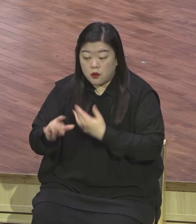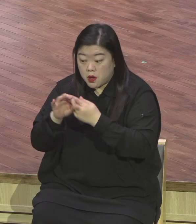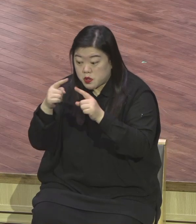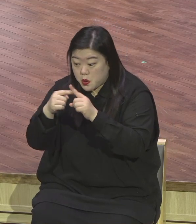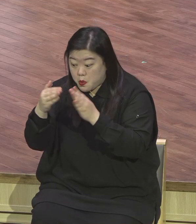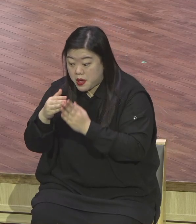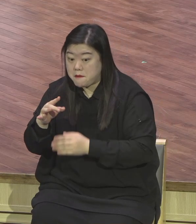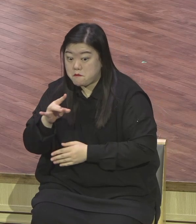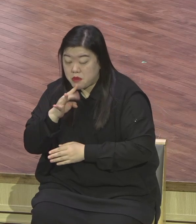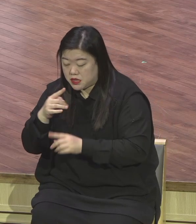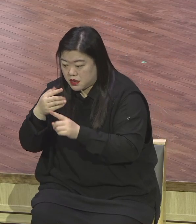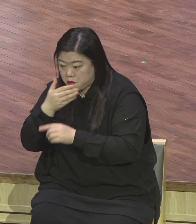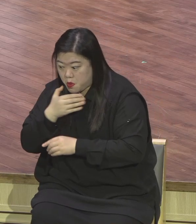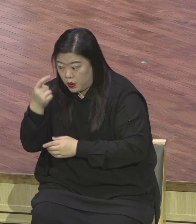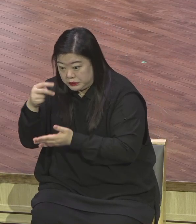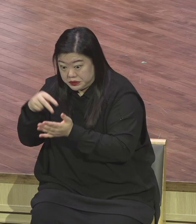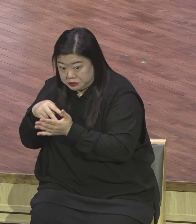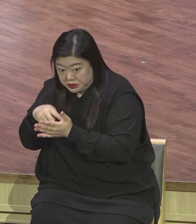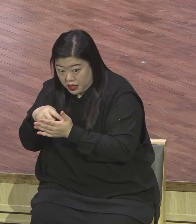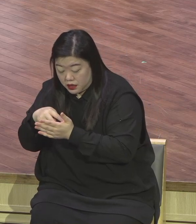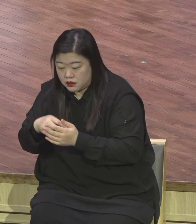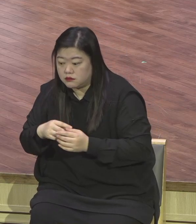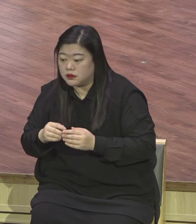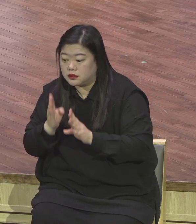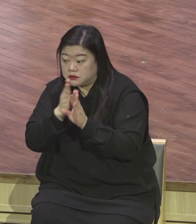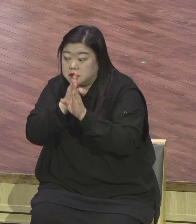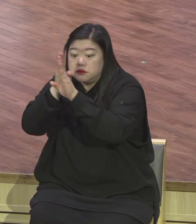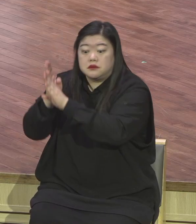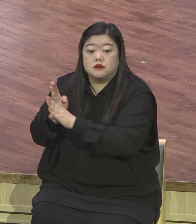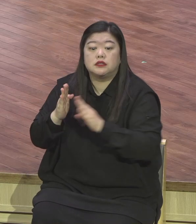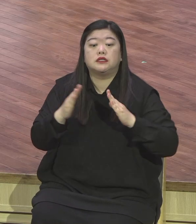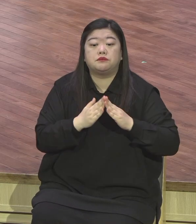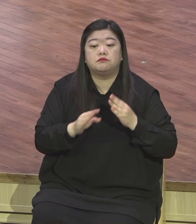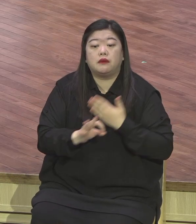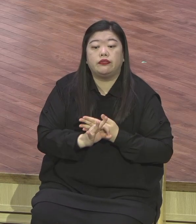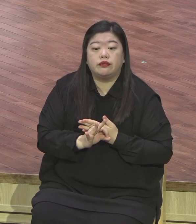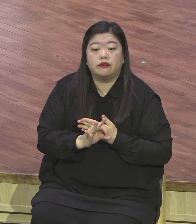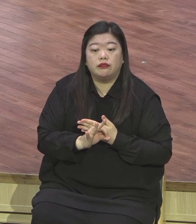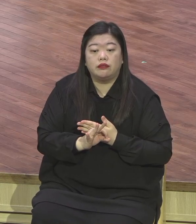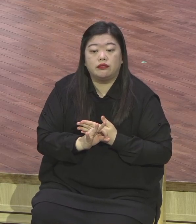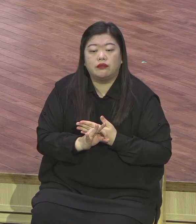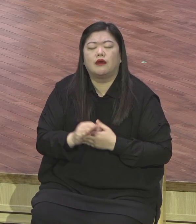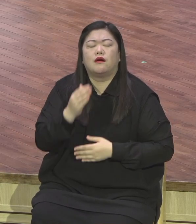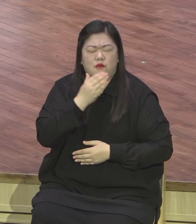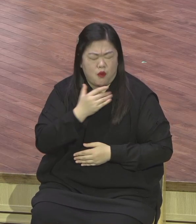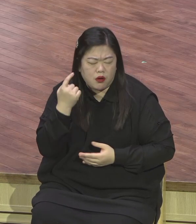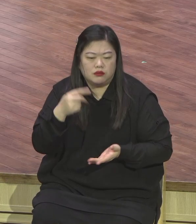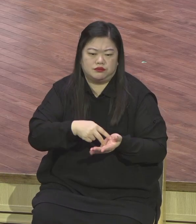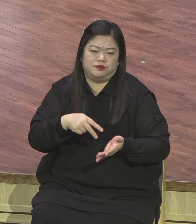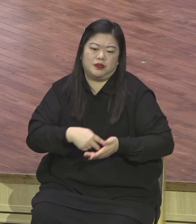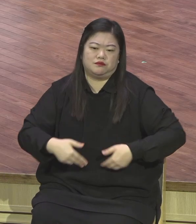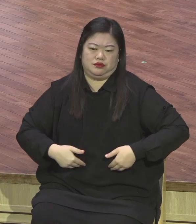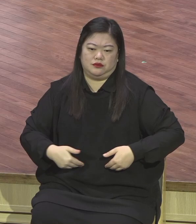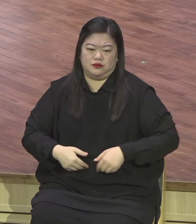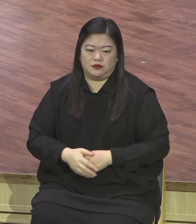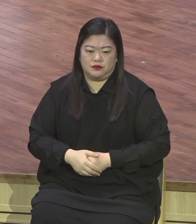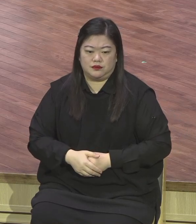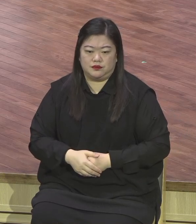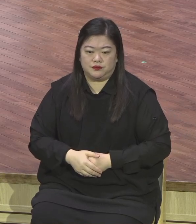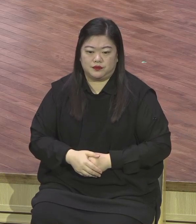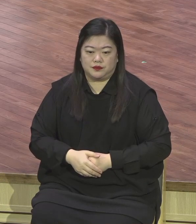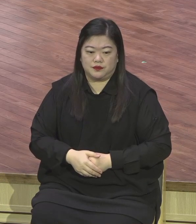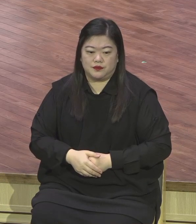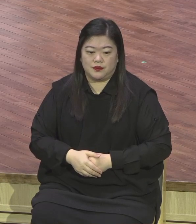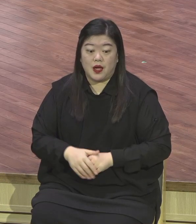직권을 맡아서 일하다 보면 가족들은 본능적으로 잘하기도 했잖아요. 내 거니까 내 가족인 거 잘하지만